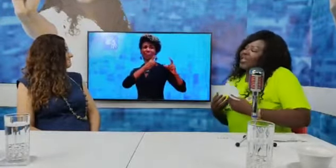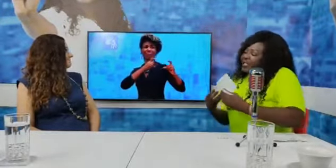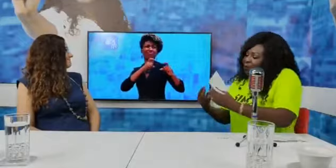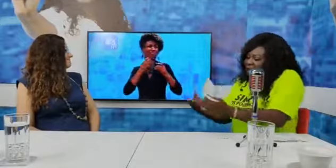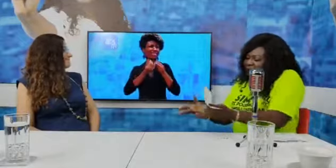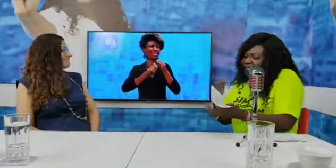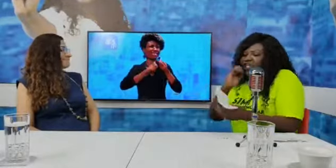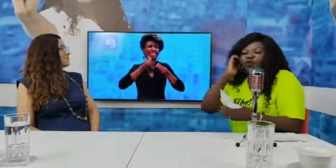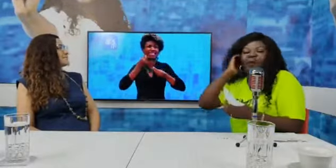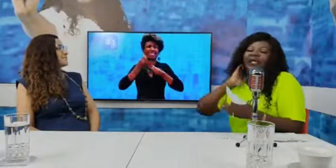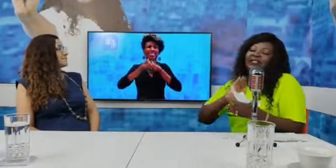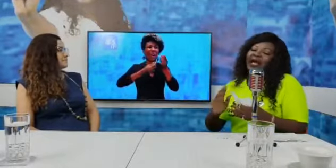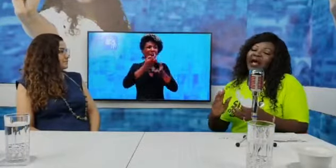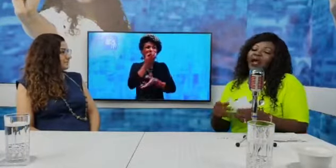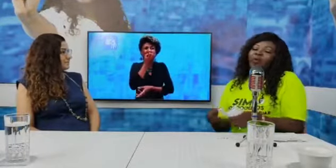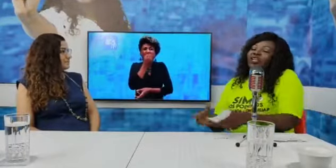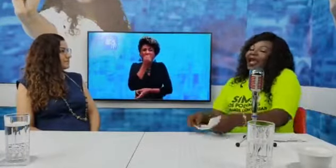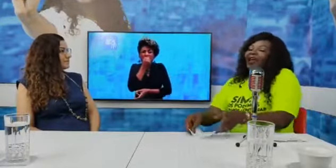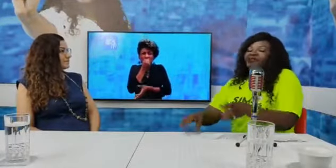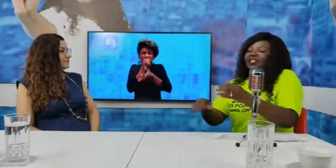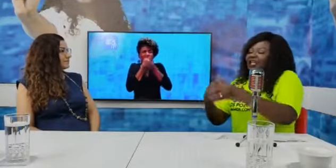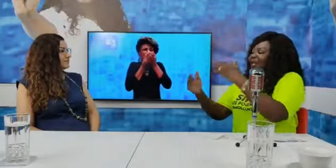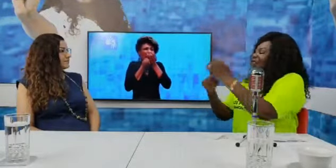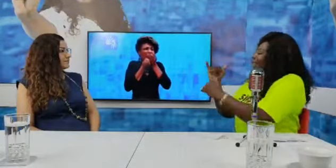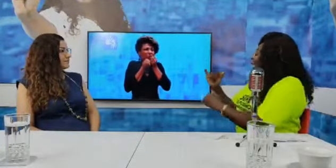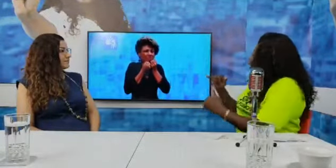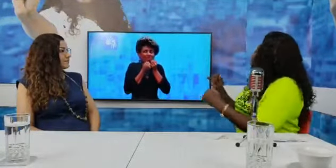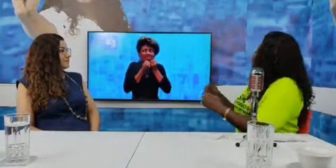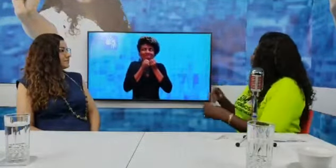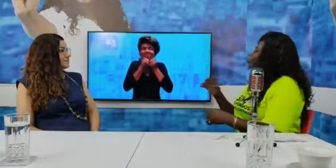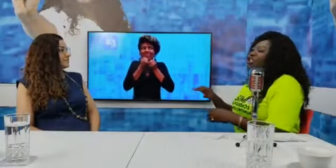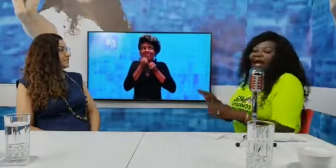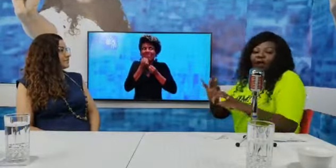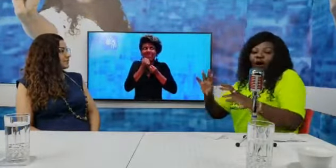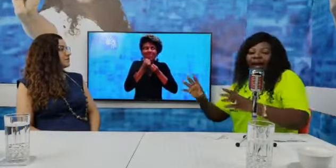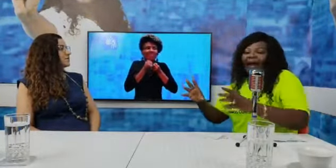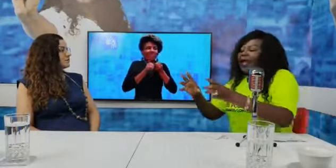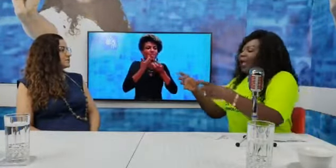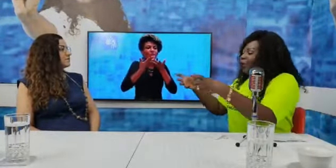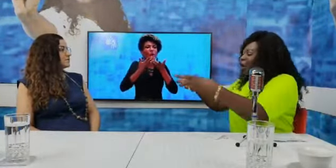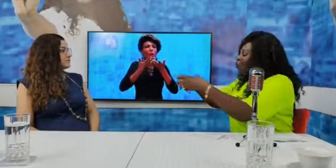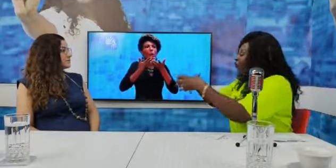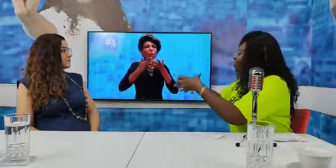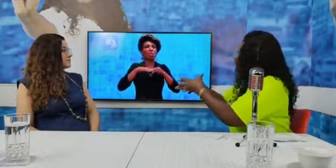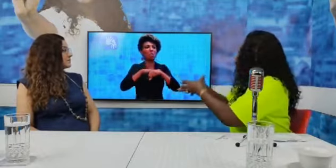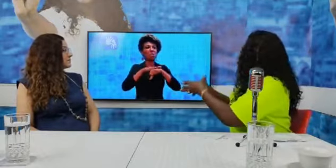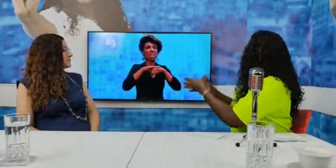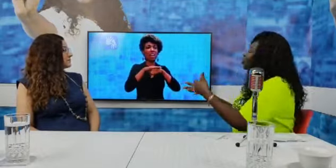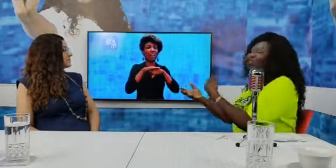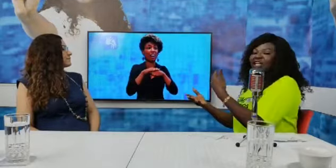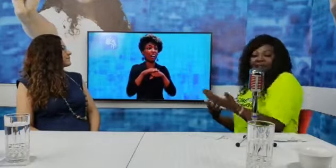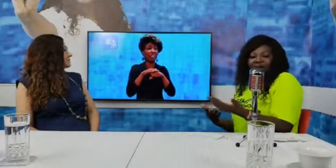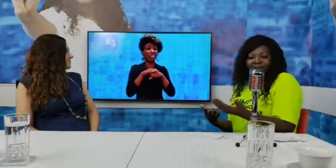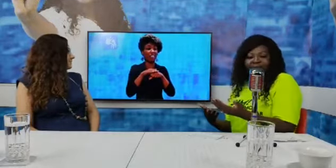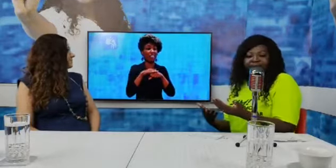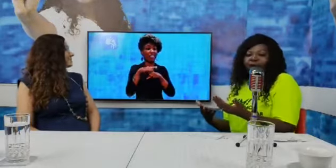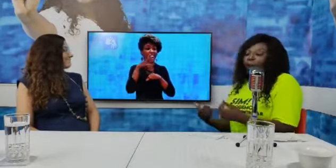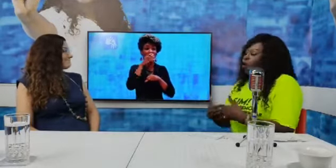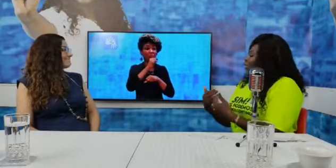Como que essa mulher vai se expressar? Porque ela se tentar, né, dialogar, é uma conversa muito